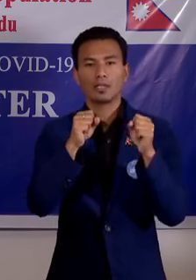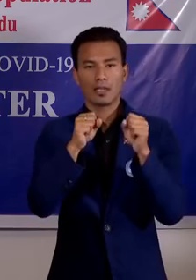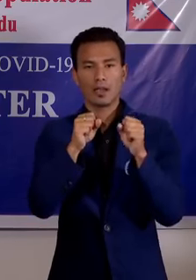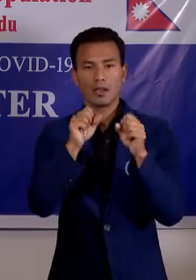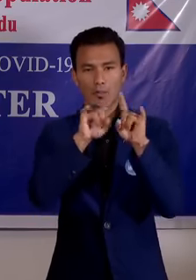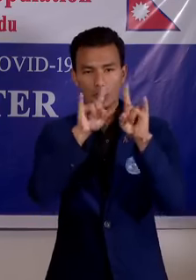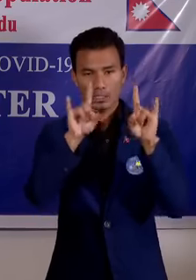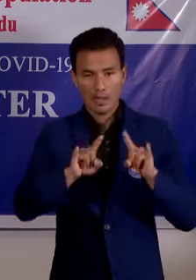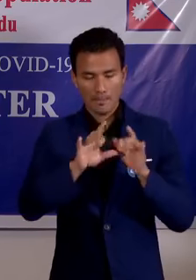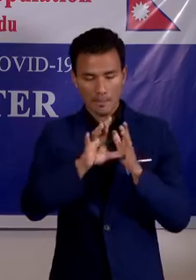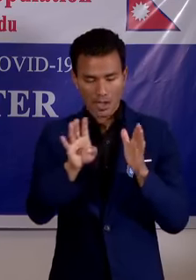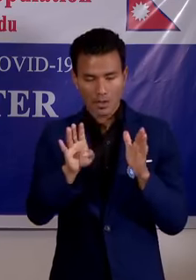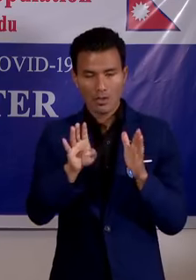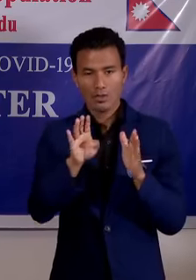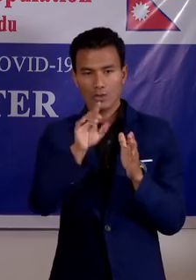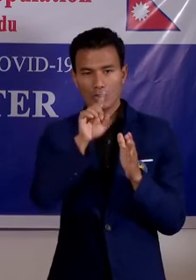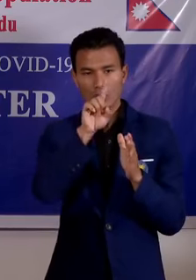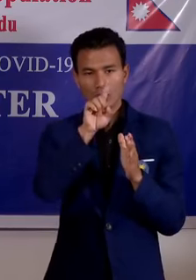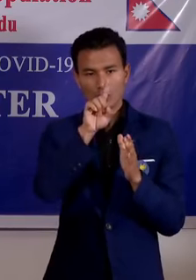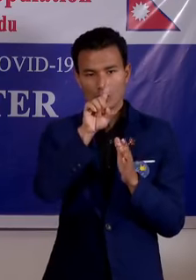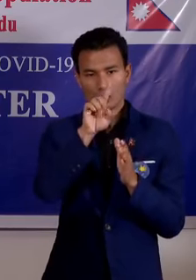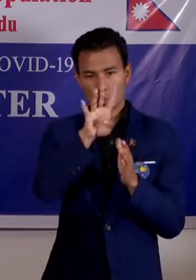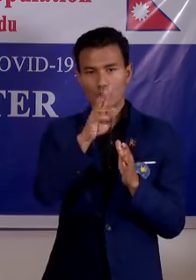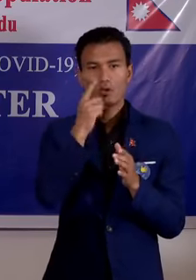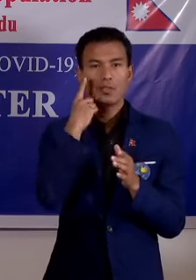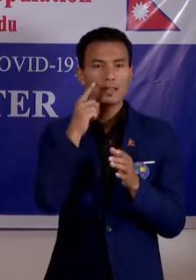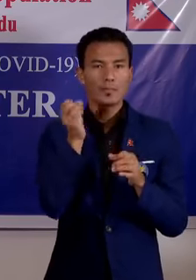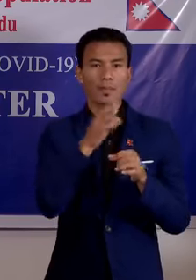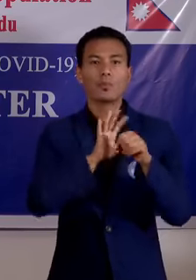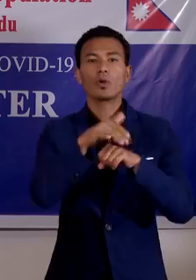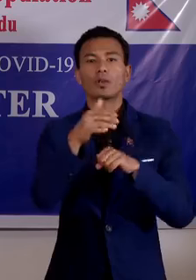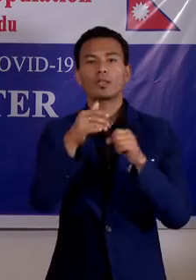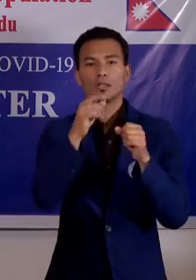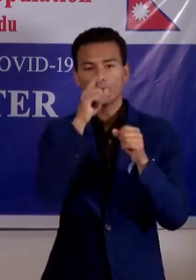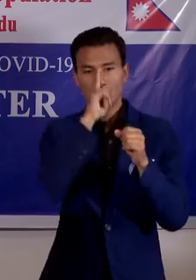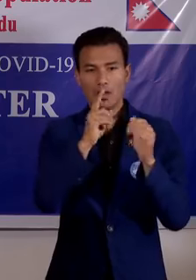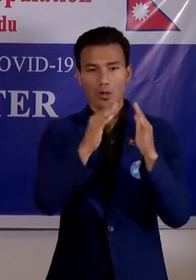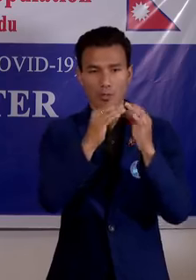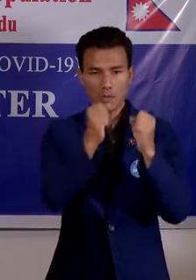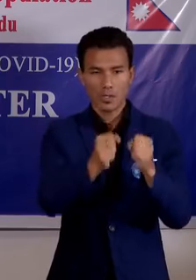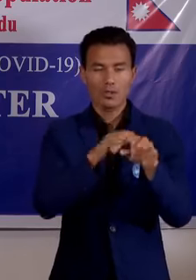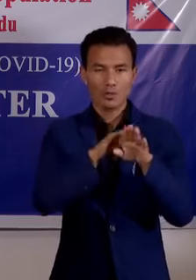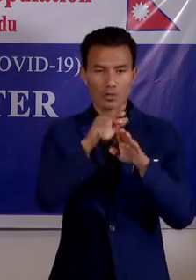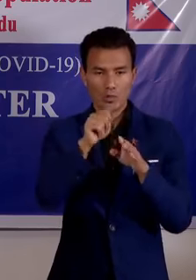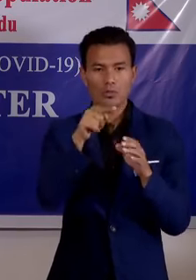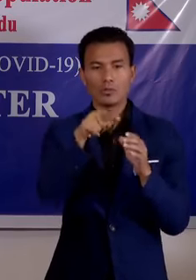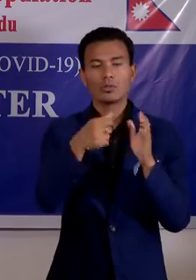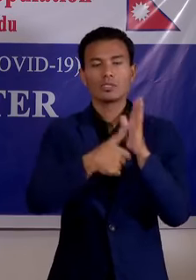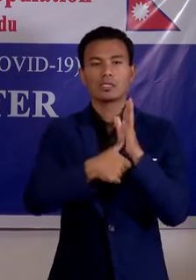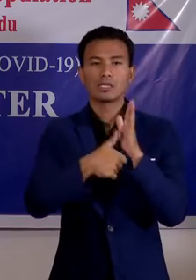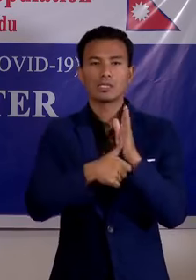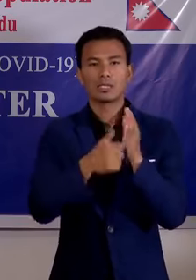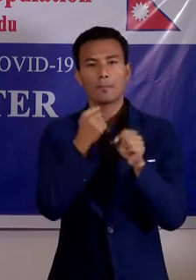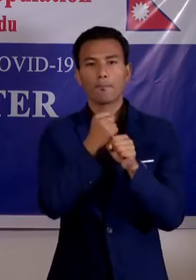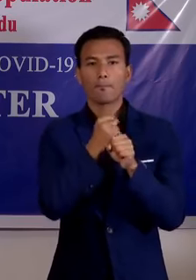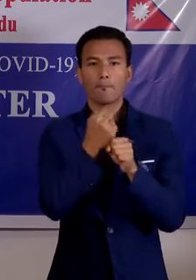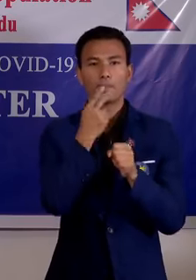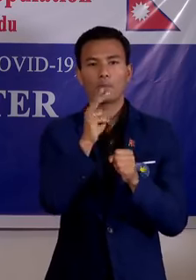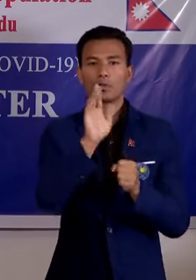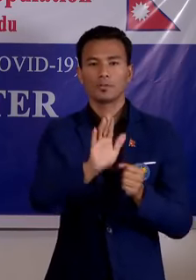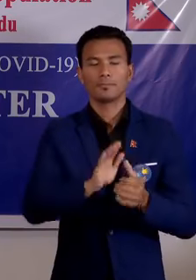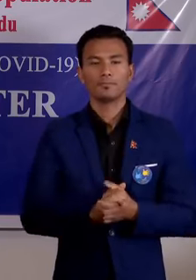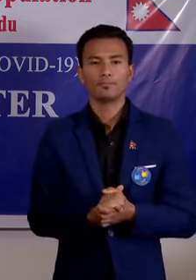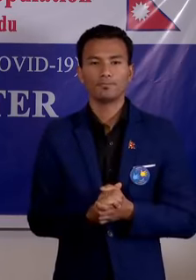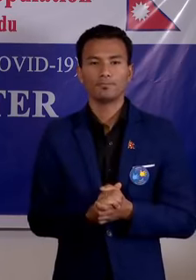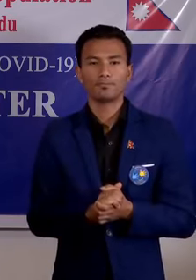जिल्लाका 14 दिनभन्दा बढी क्वारेन्टाइनमा रहेका व्यक्तिहरूको यो ऱ्यापिड किटबाट टेस्ट गर्ने प्रक्रिया सुरु भइसकेको